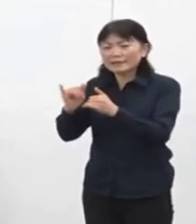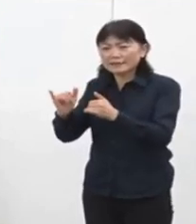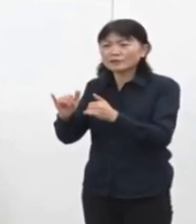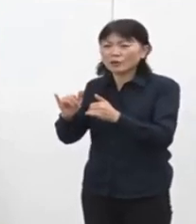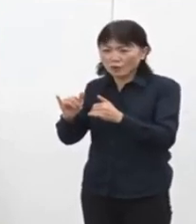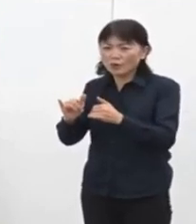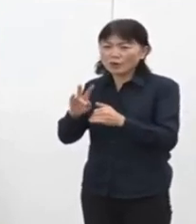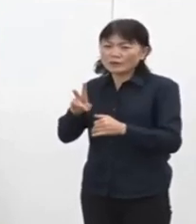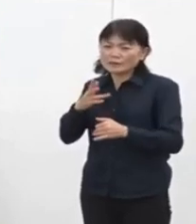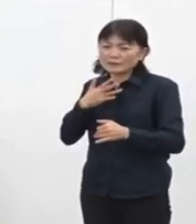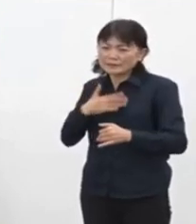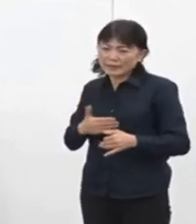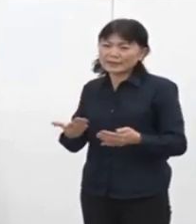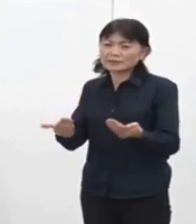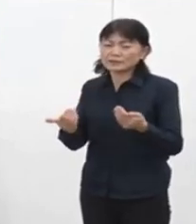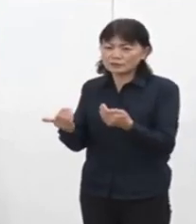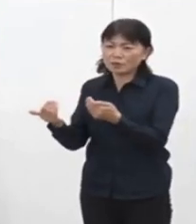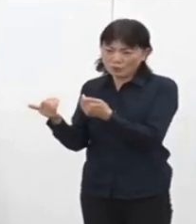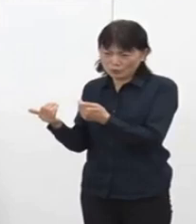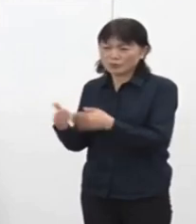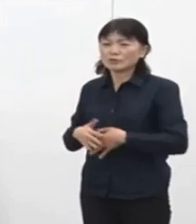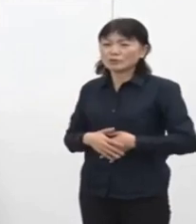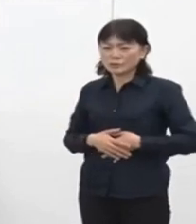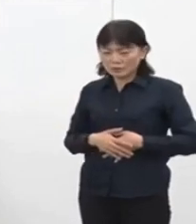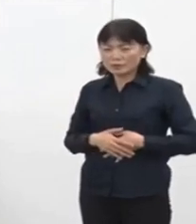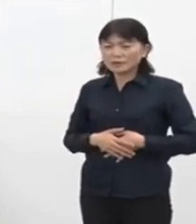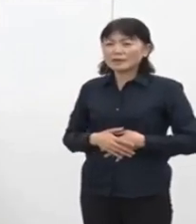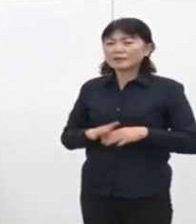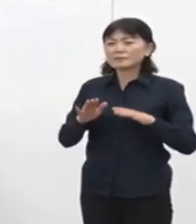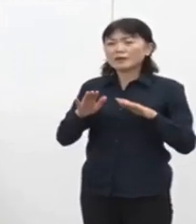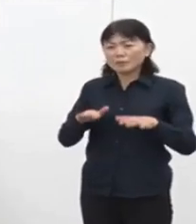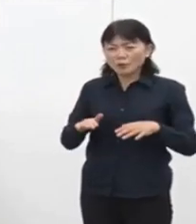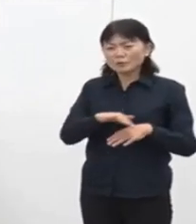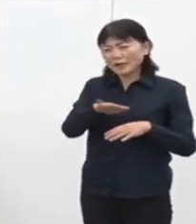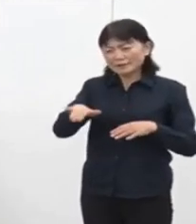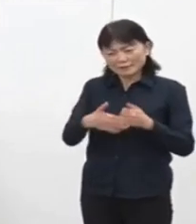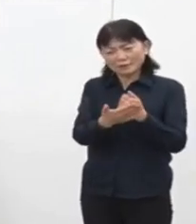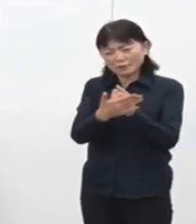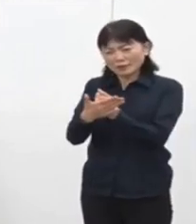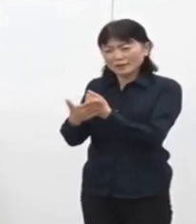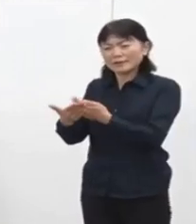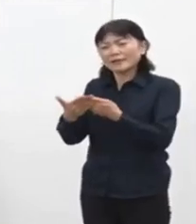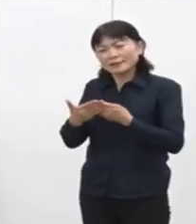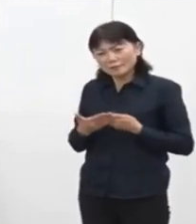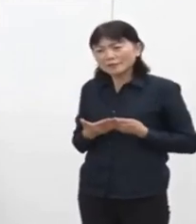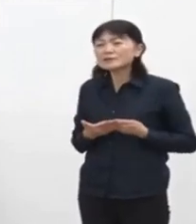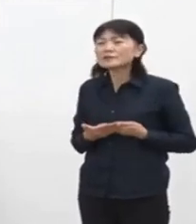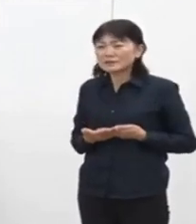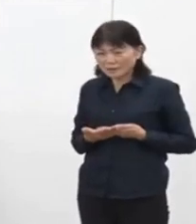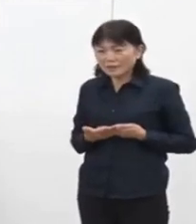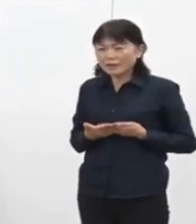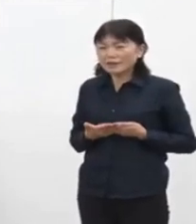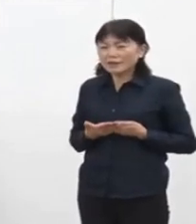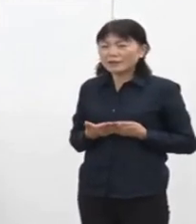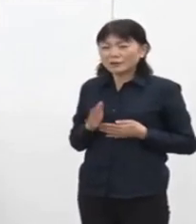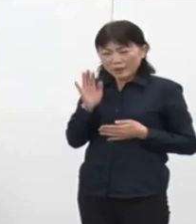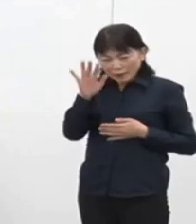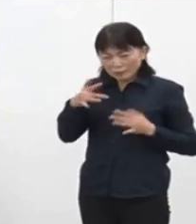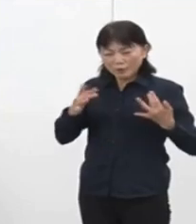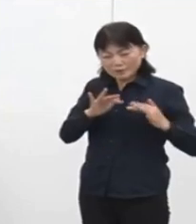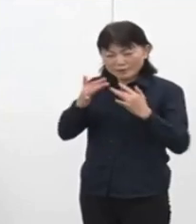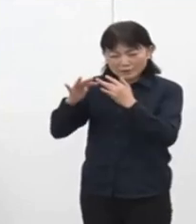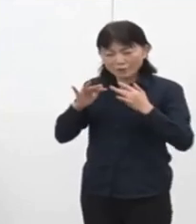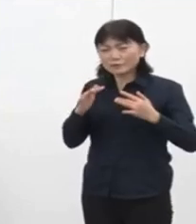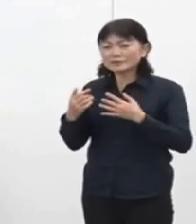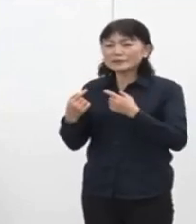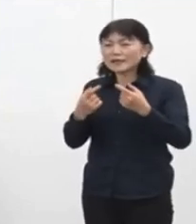になってくると思います。あの今も多くの関係者の皆様にお力をいただいておりますけれども、これからもあの皆さんと議論しながら、